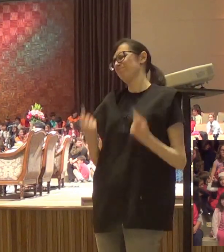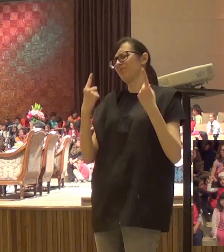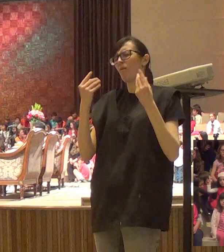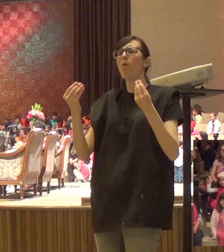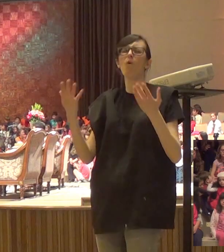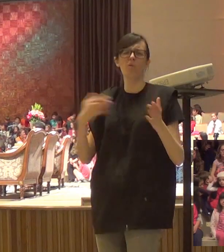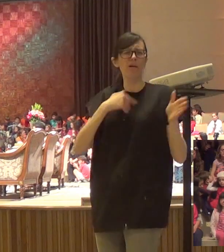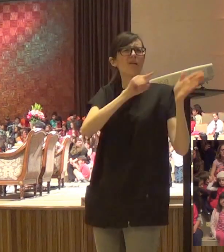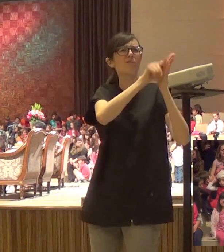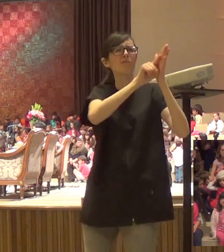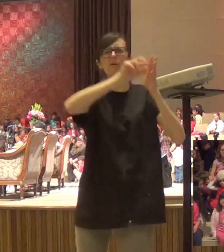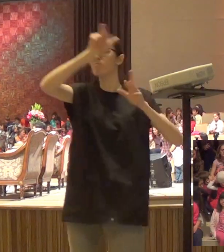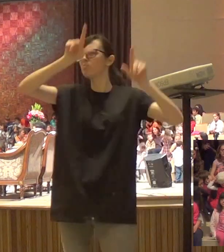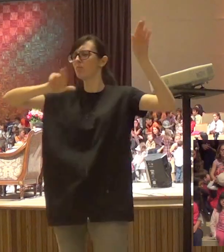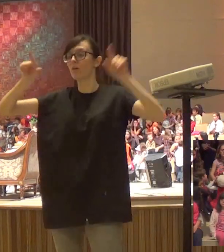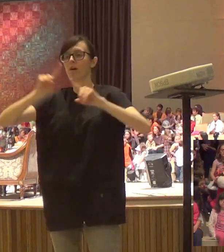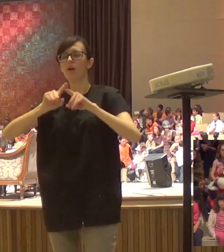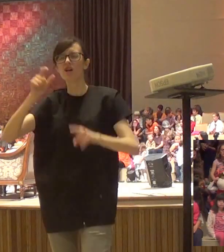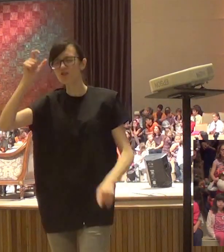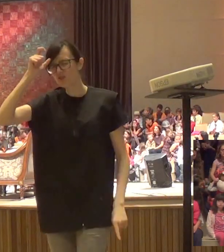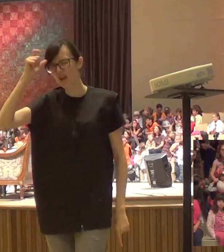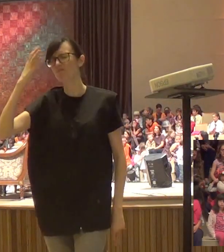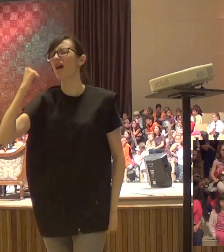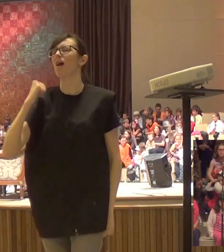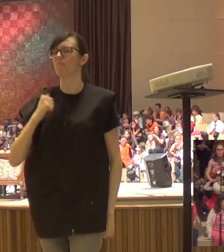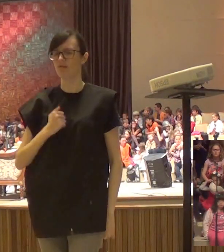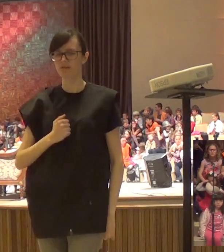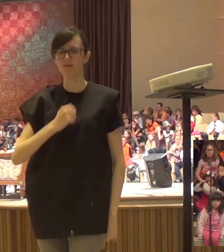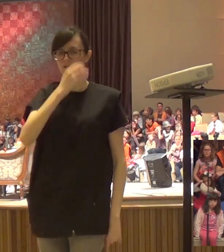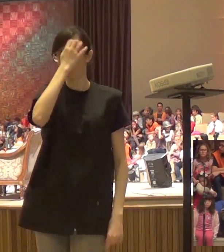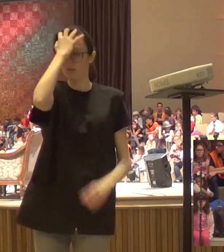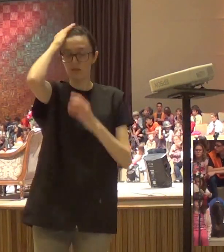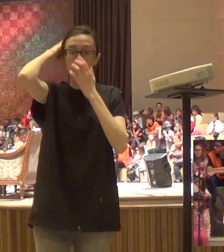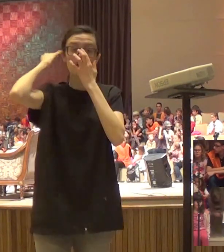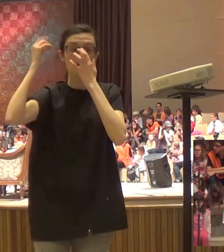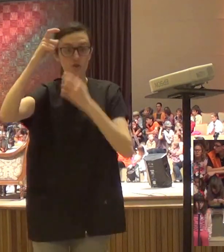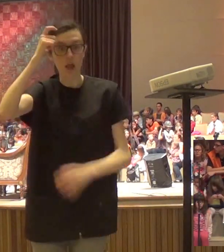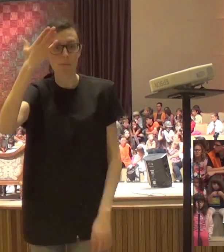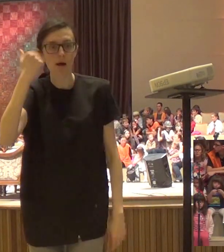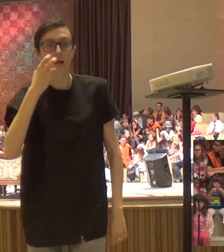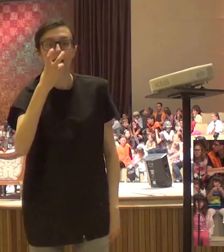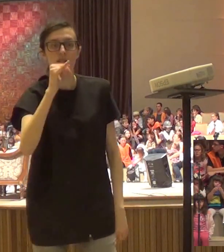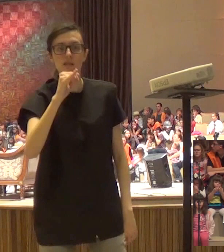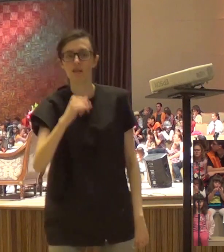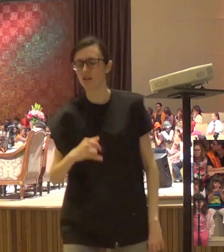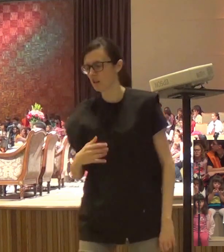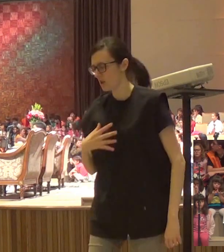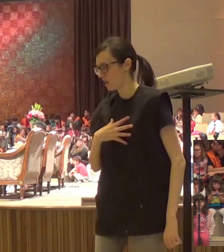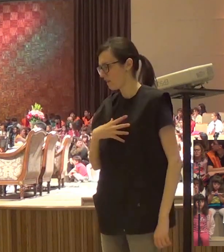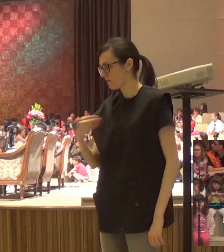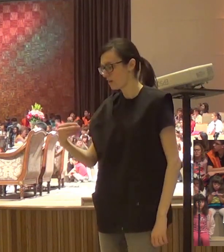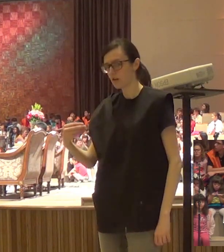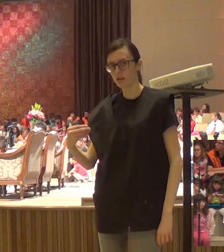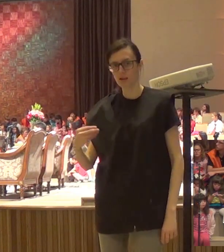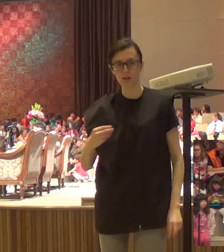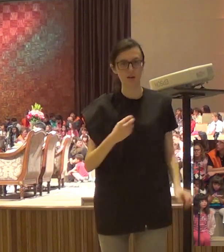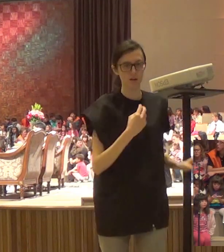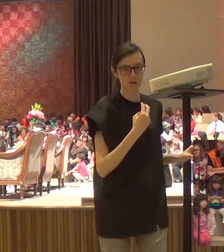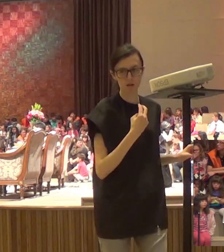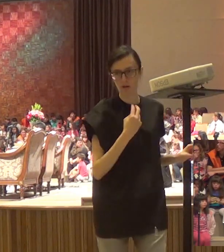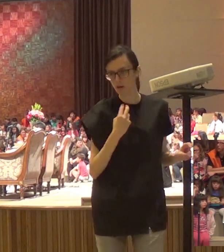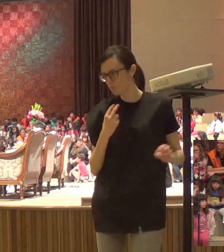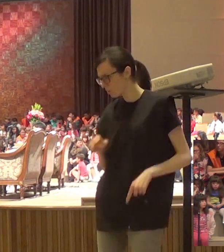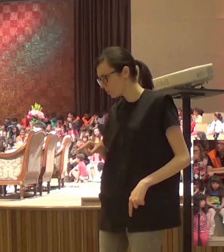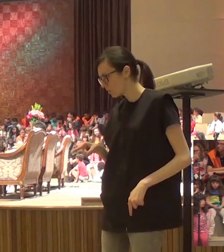texto chamou a minha atenção, irmãos. E uma coisa, o inimigo sabe que quando o coração dos pais se